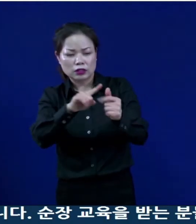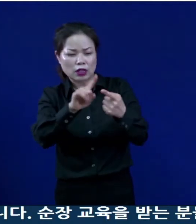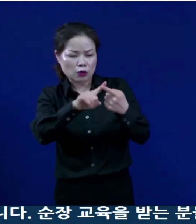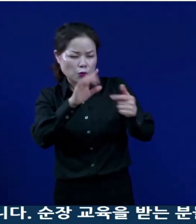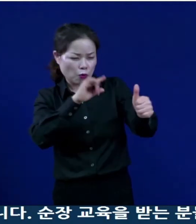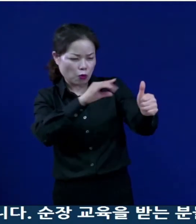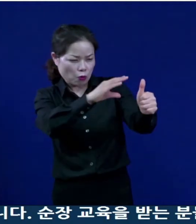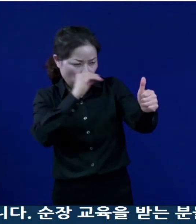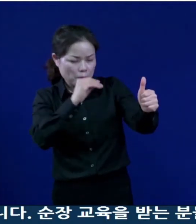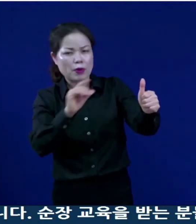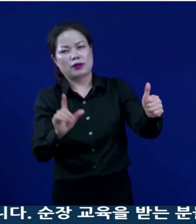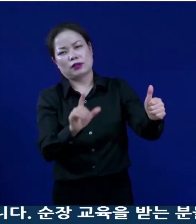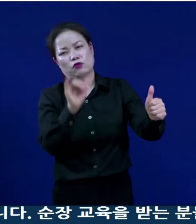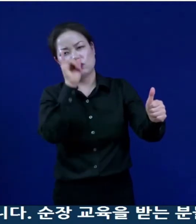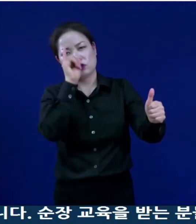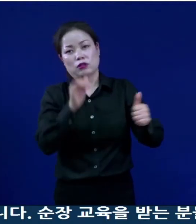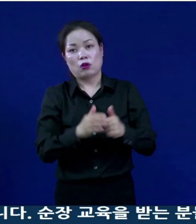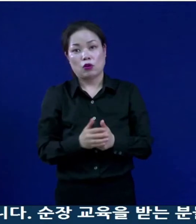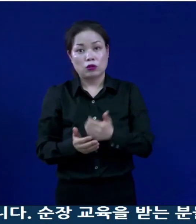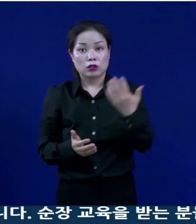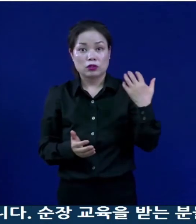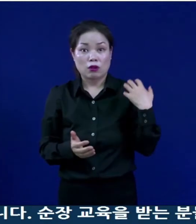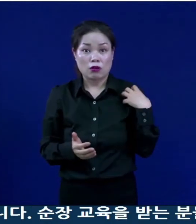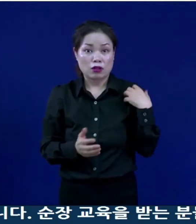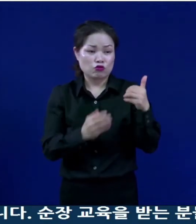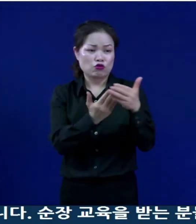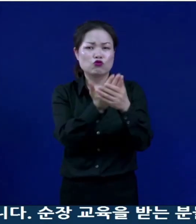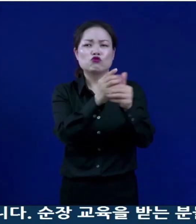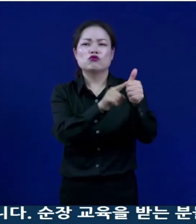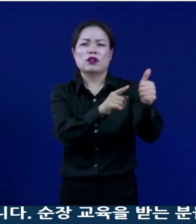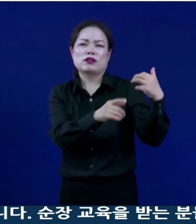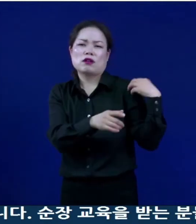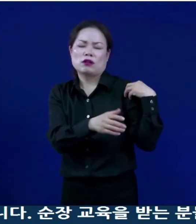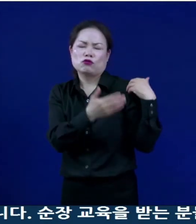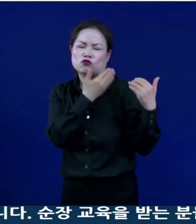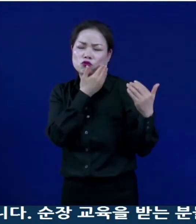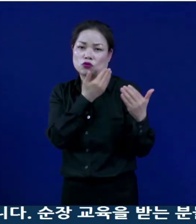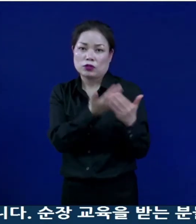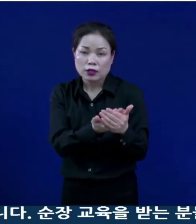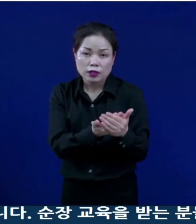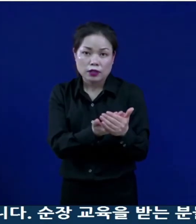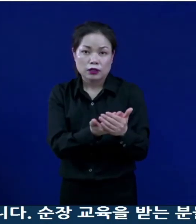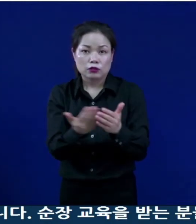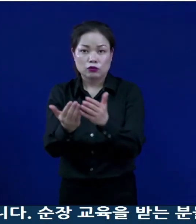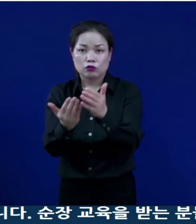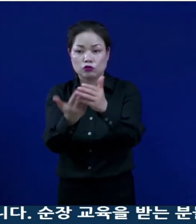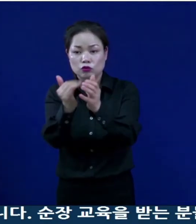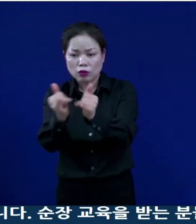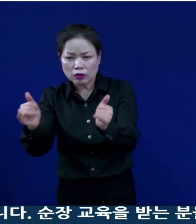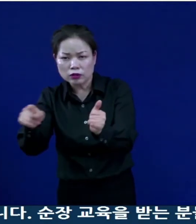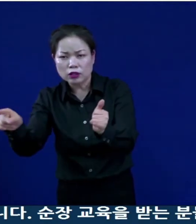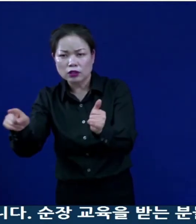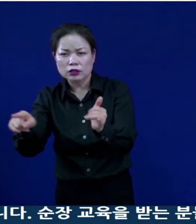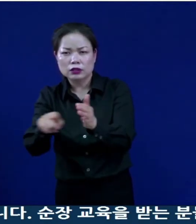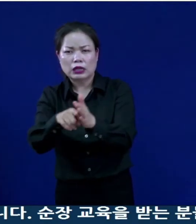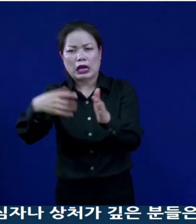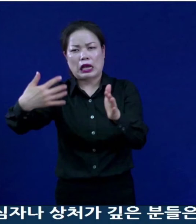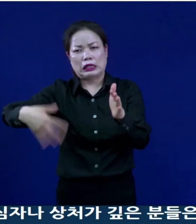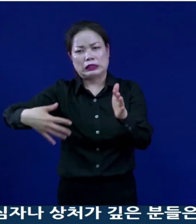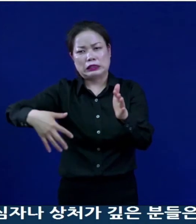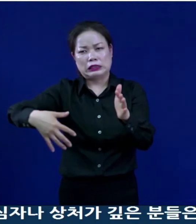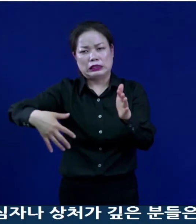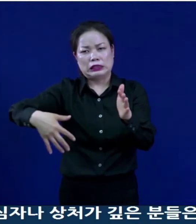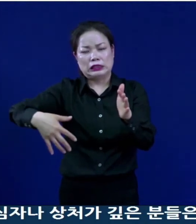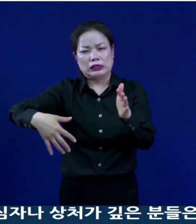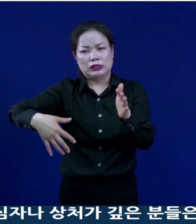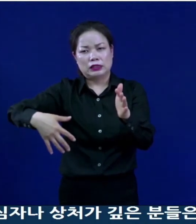것입니다. 여러분의 역할이 그만큼 중요한 것이죠. 순원들은 신앙적으로 아직 가보지 않은